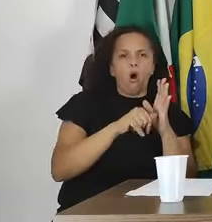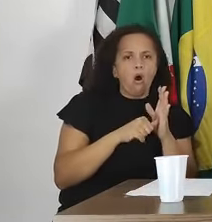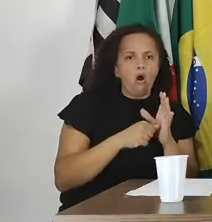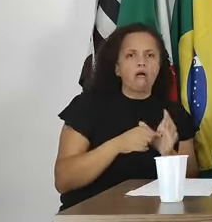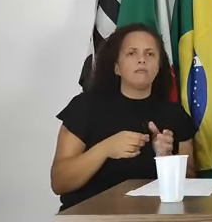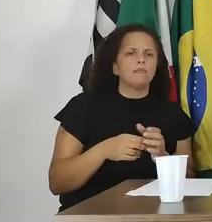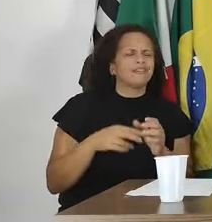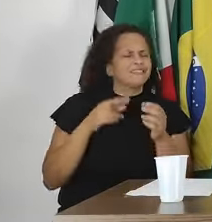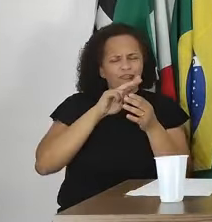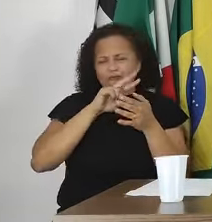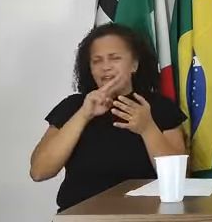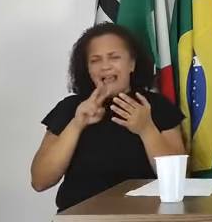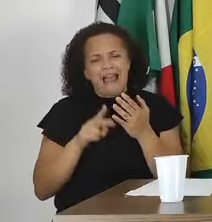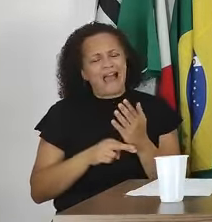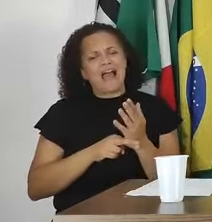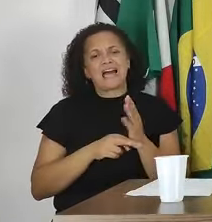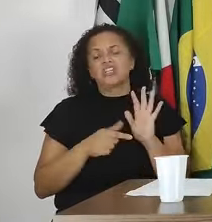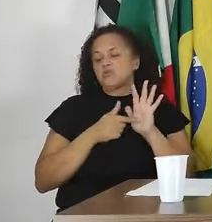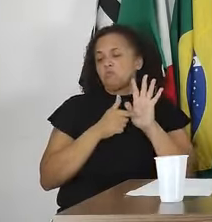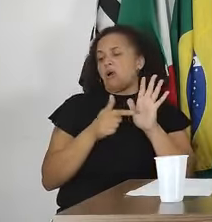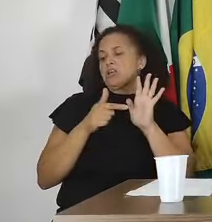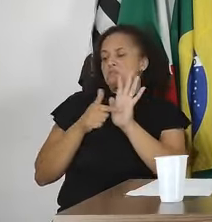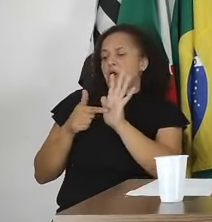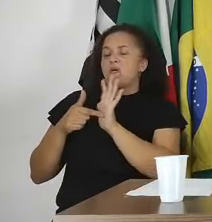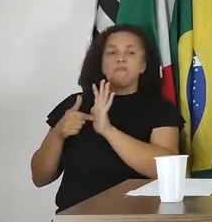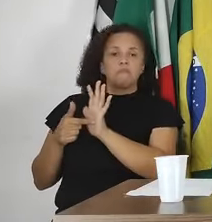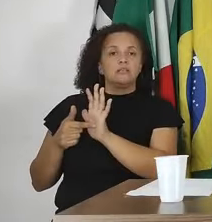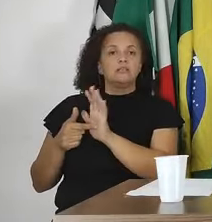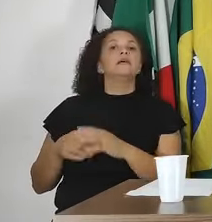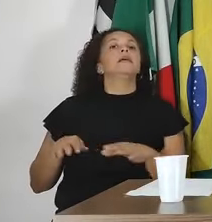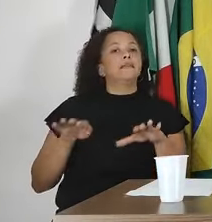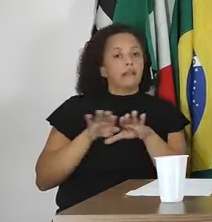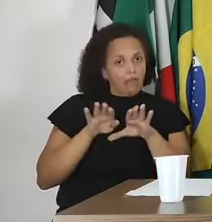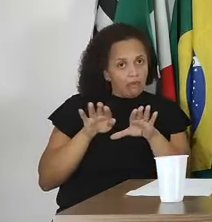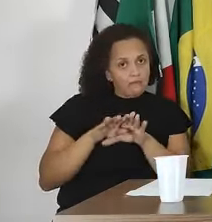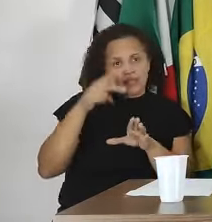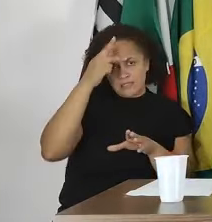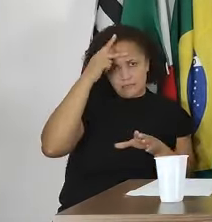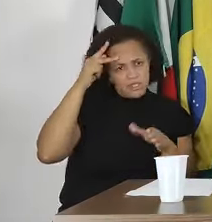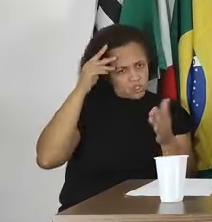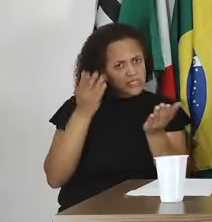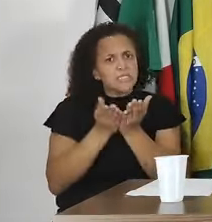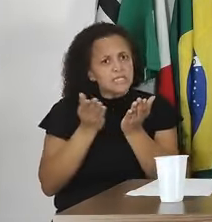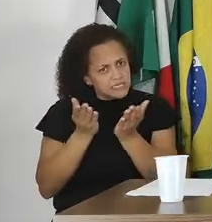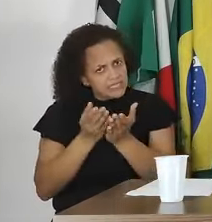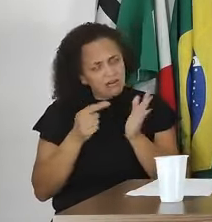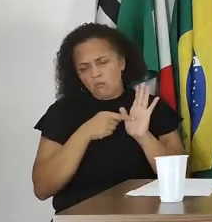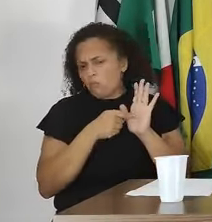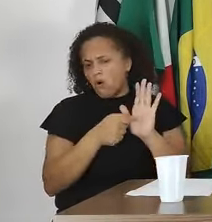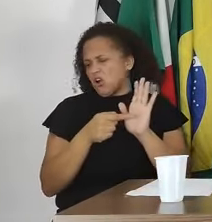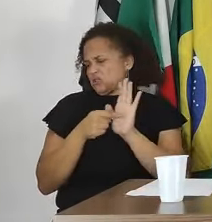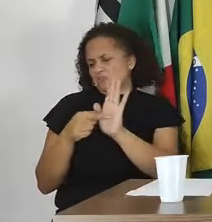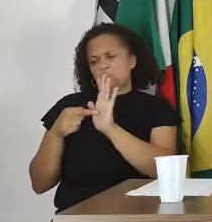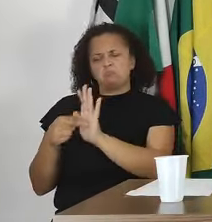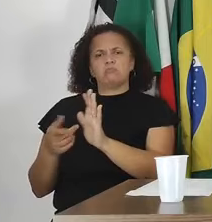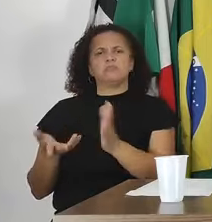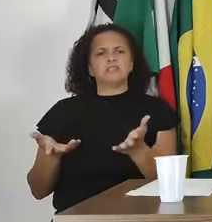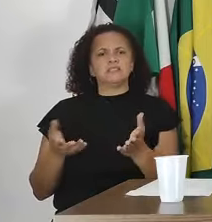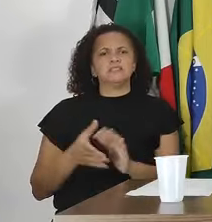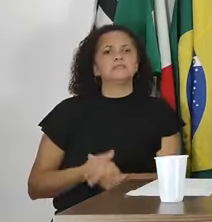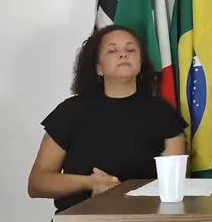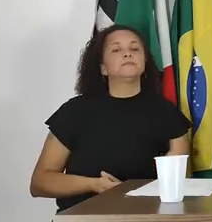fazendo hoje em dia. E é a própria igreja de Cristo, os próprios cristãos estão expondo,